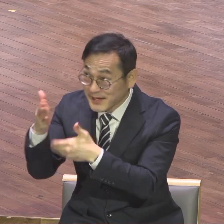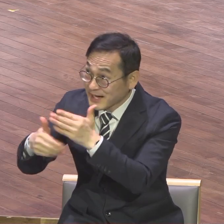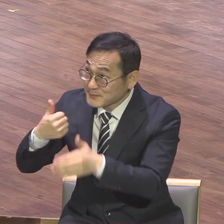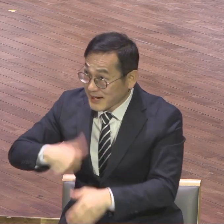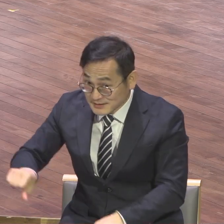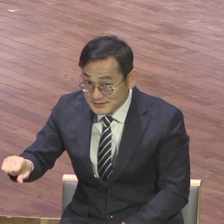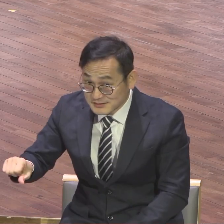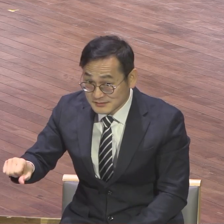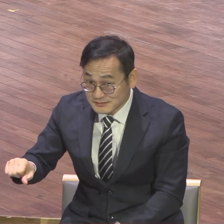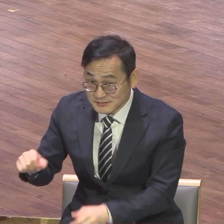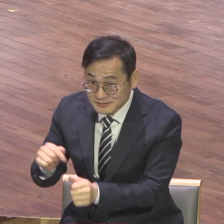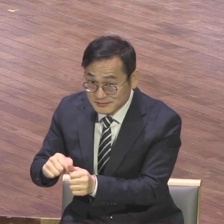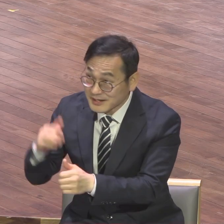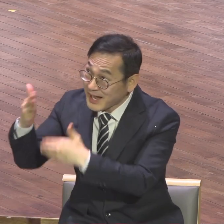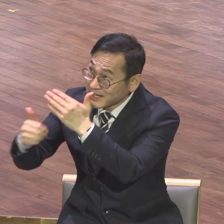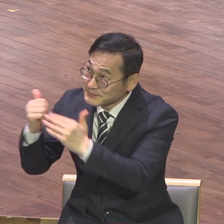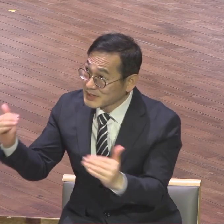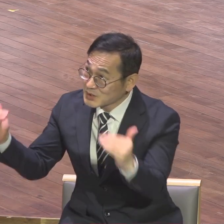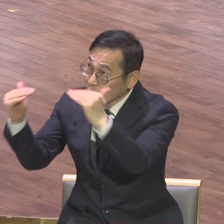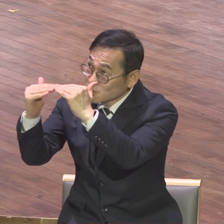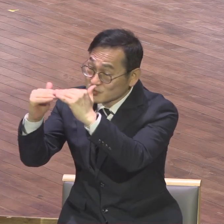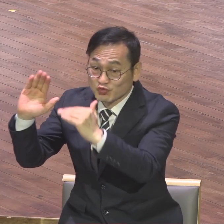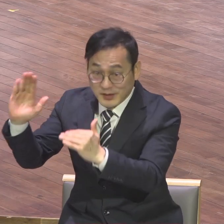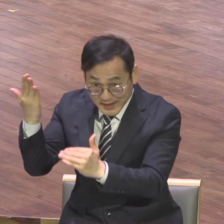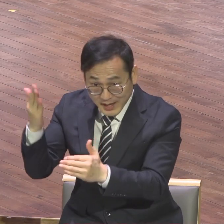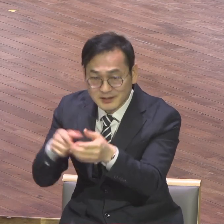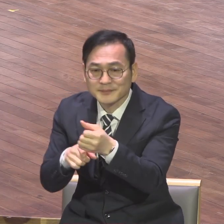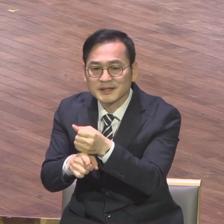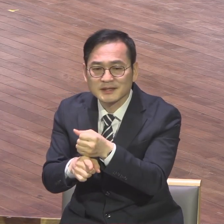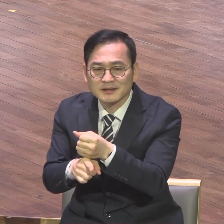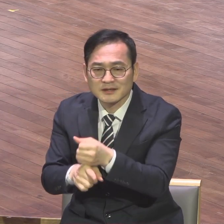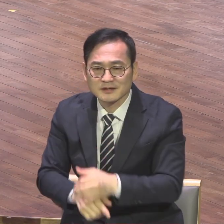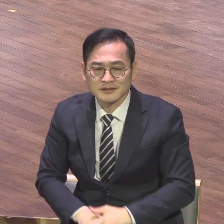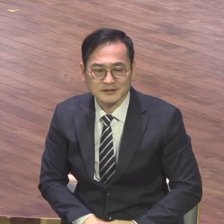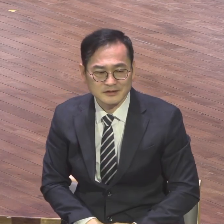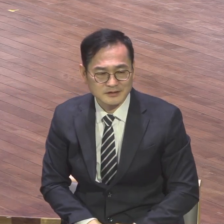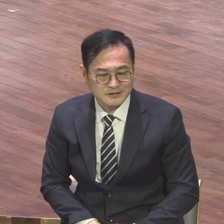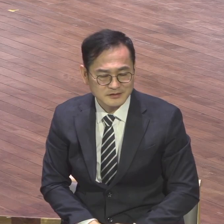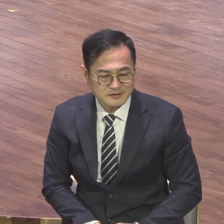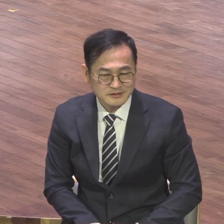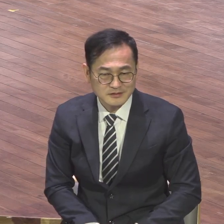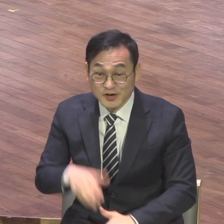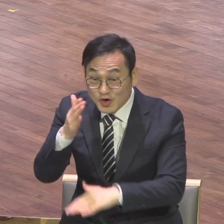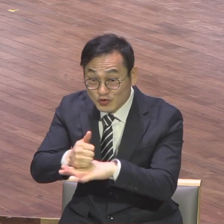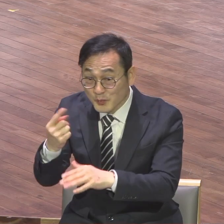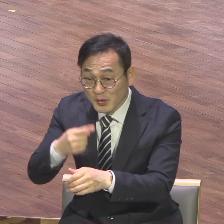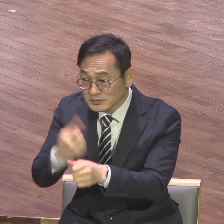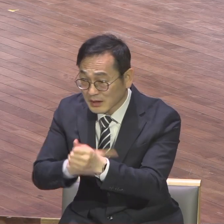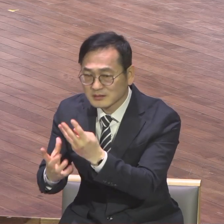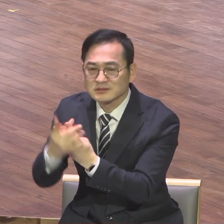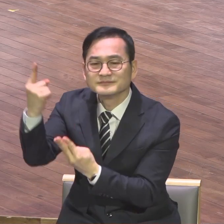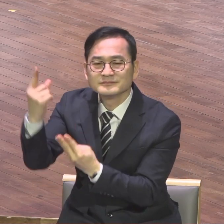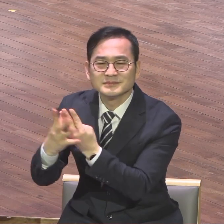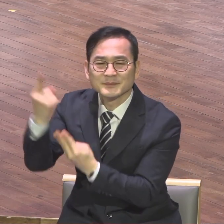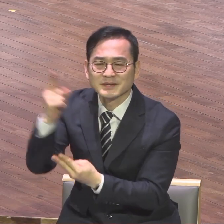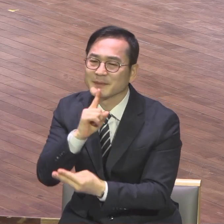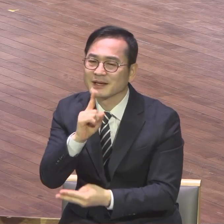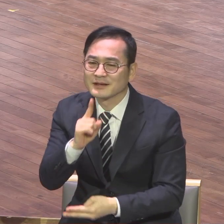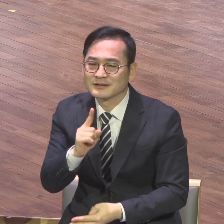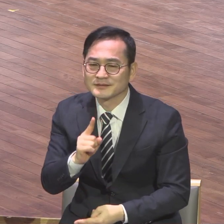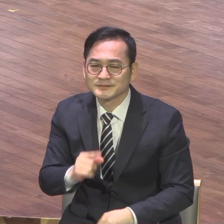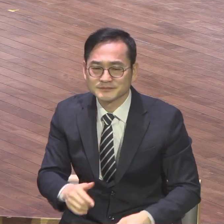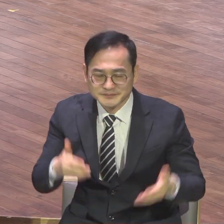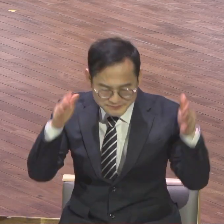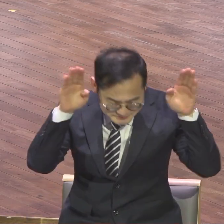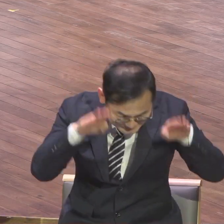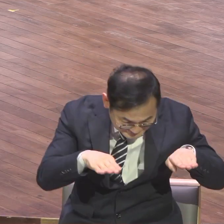것은 하나님과 동등된 분이다. 여기서 삼일치에 나오는 것입니다. 그래서